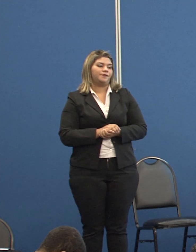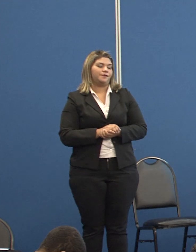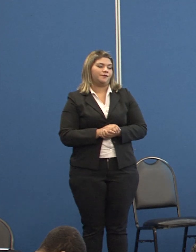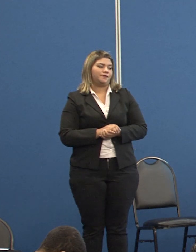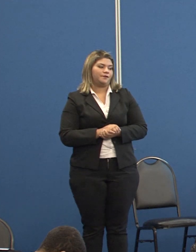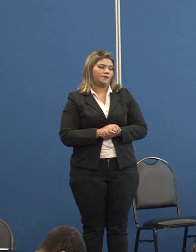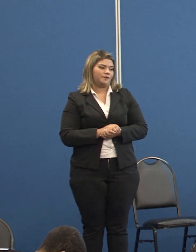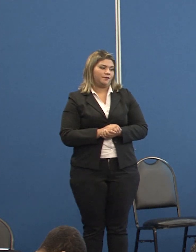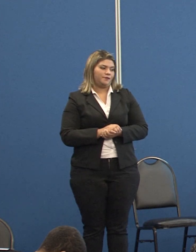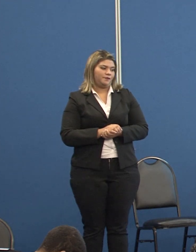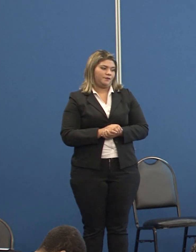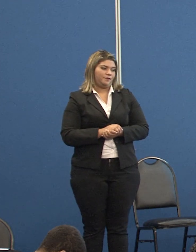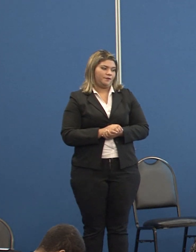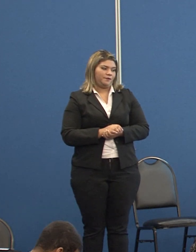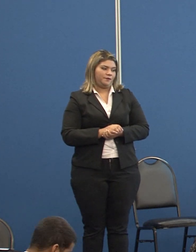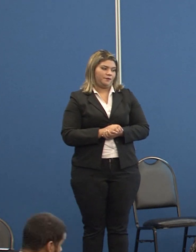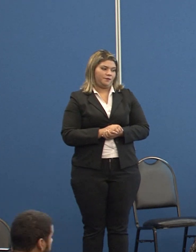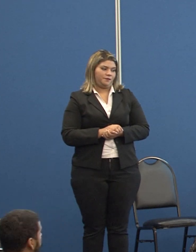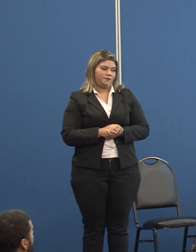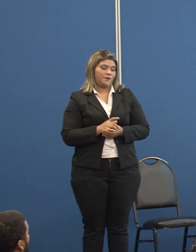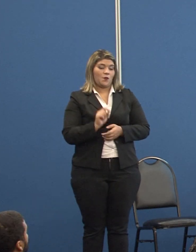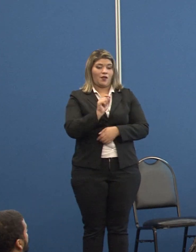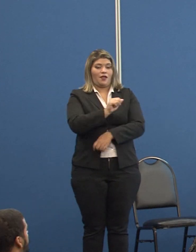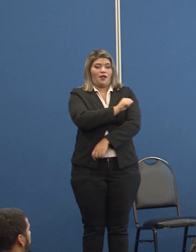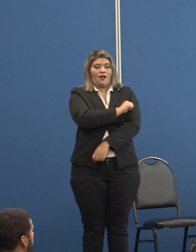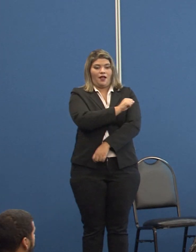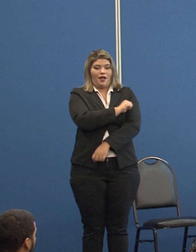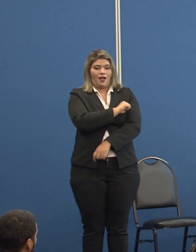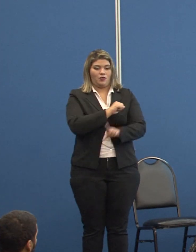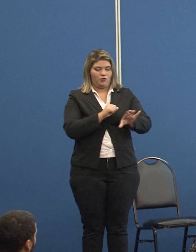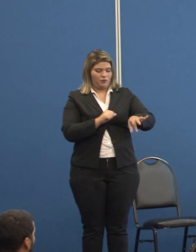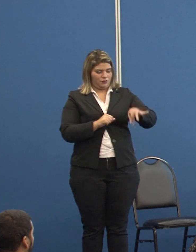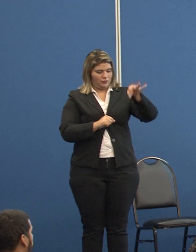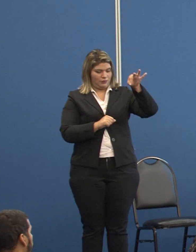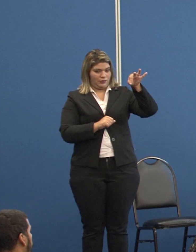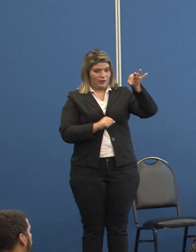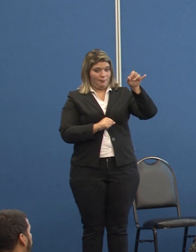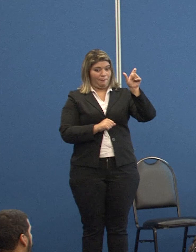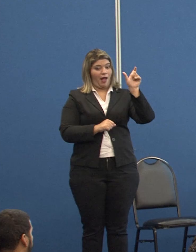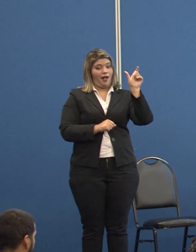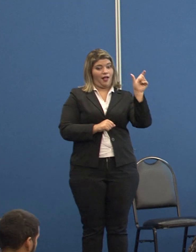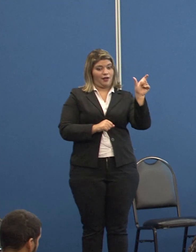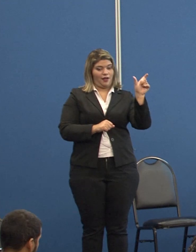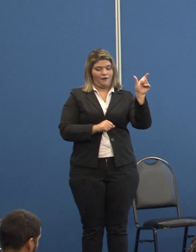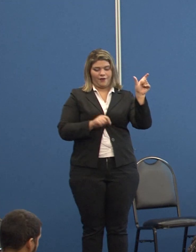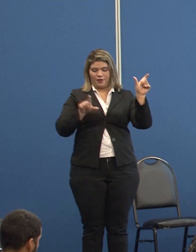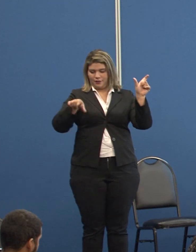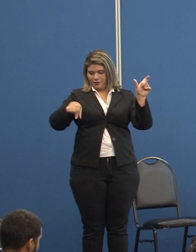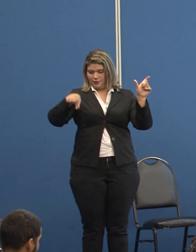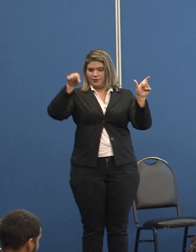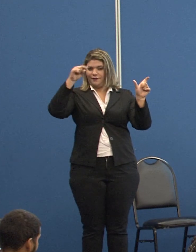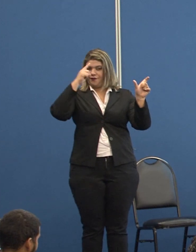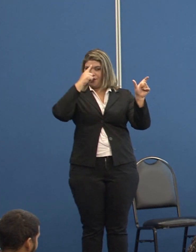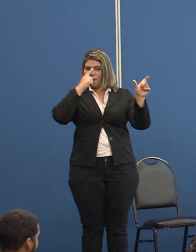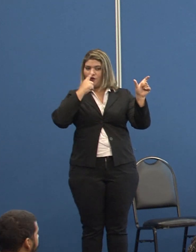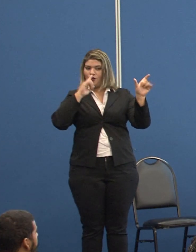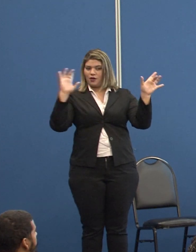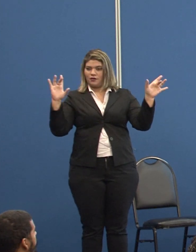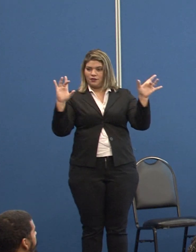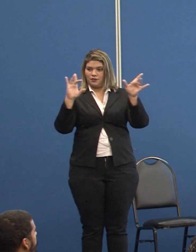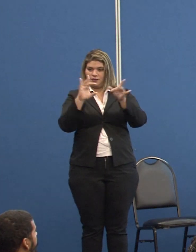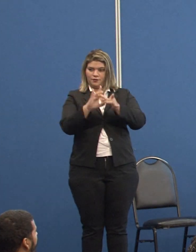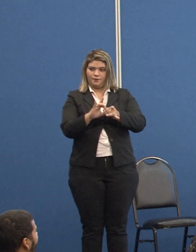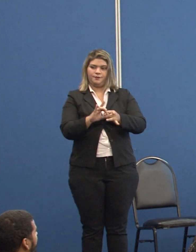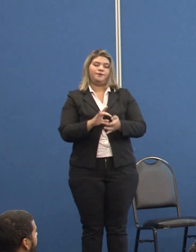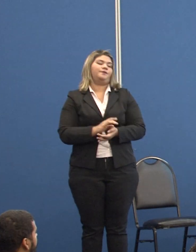pegar... Ele vai pegar a palavrinha de um lado e vai associar com a figura. Então,